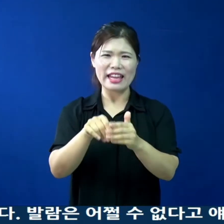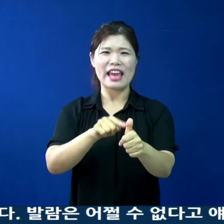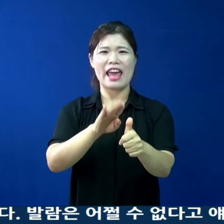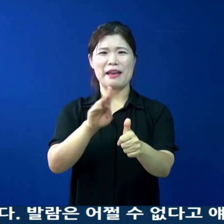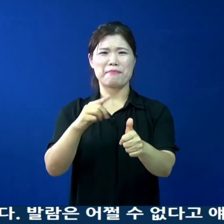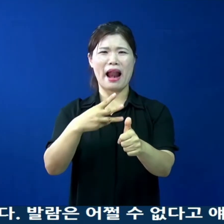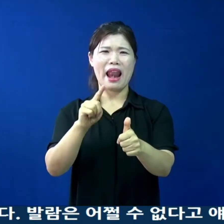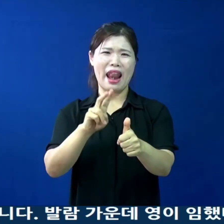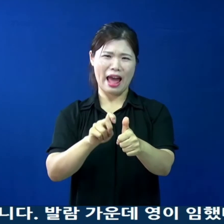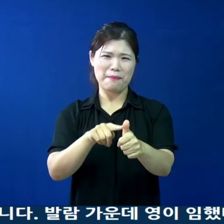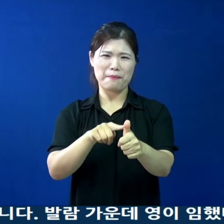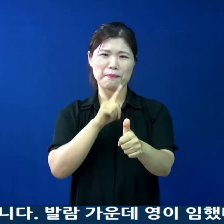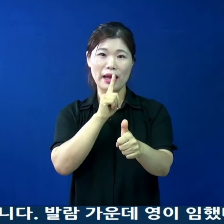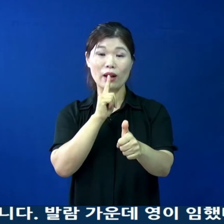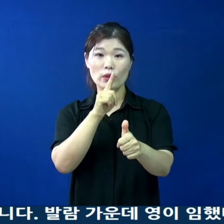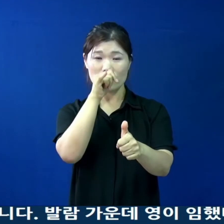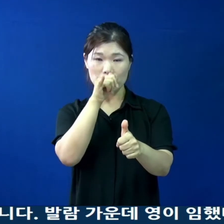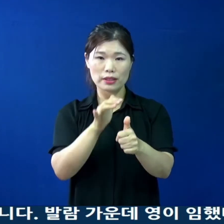됩니다.